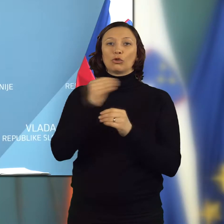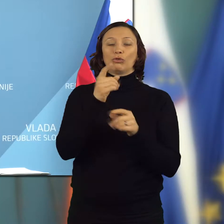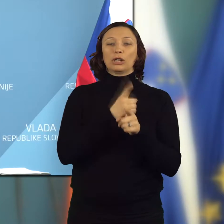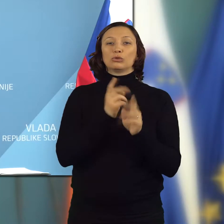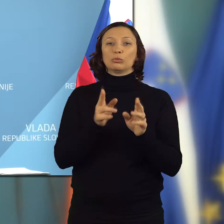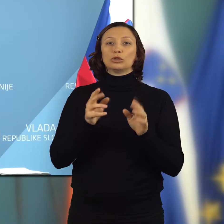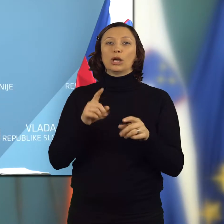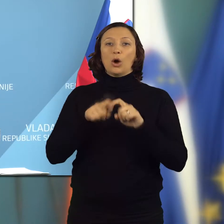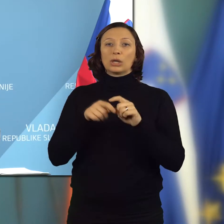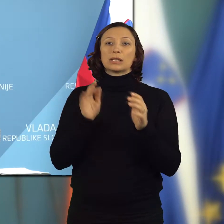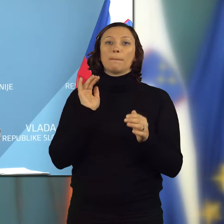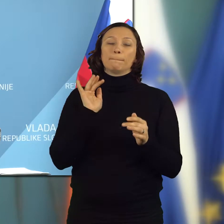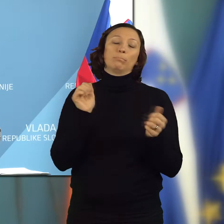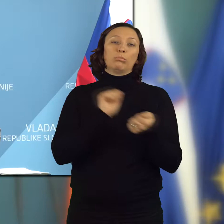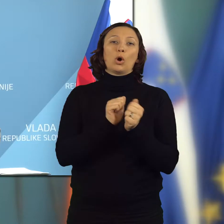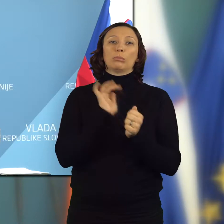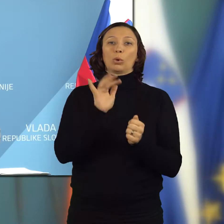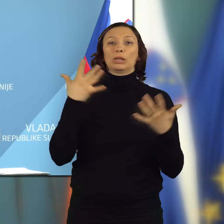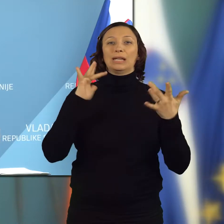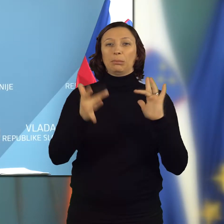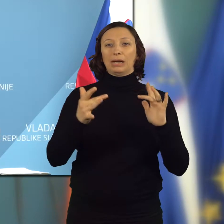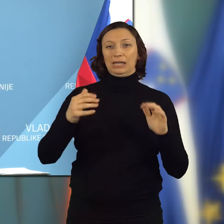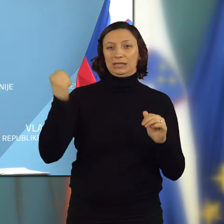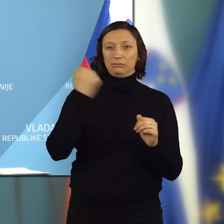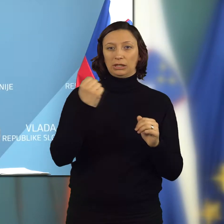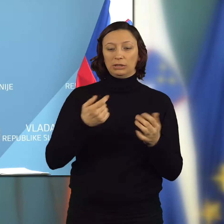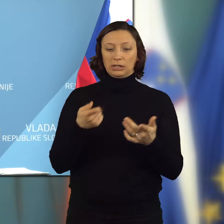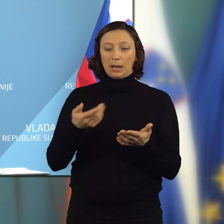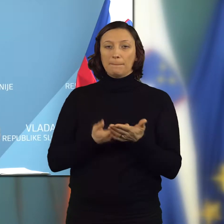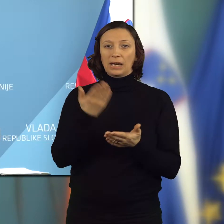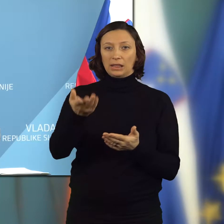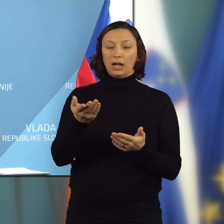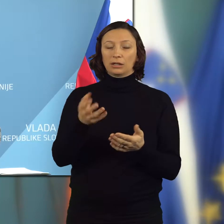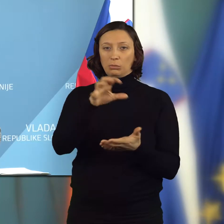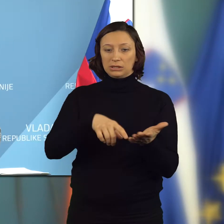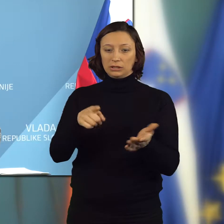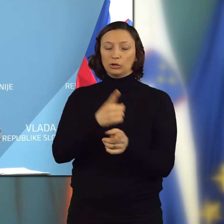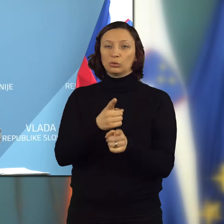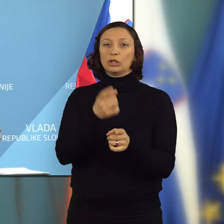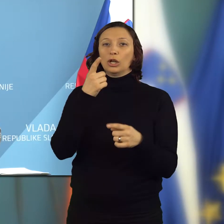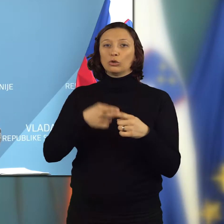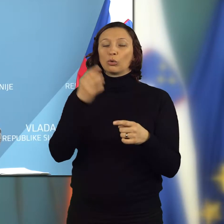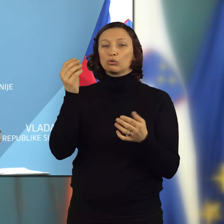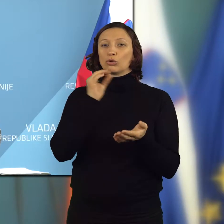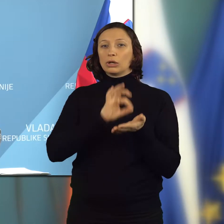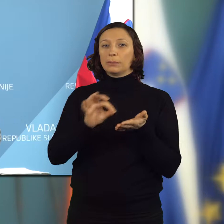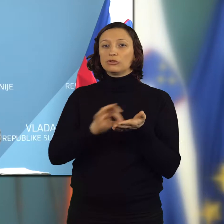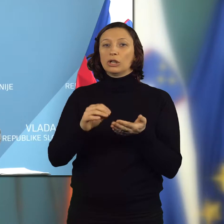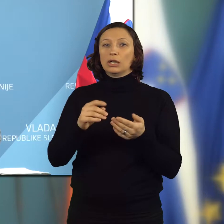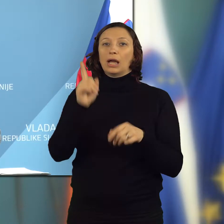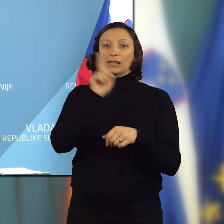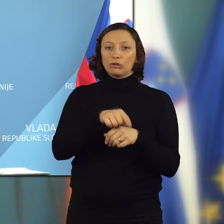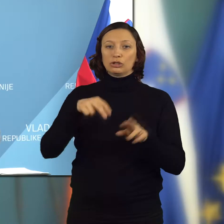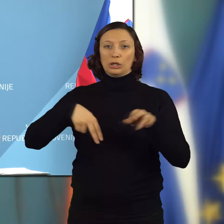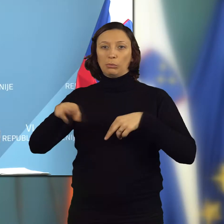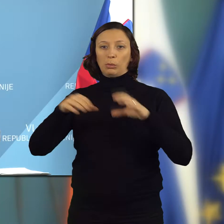omogoča tudi orodja za boj proti kibernetskemu kriminalu. S predlagano novelo se natančneje opredeljujejo pogoji za dostop do naročniških